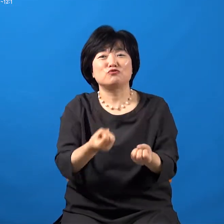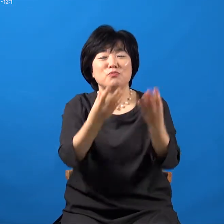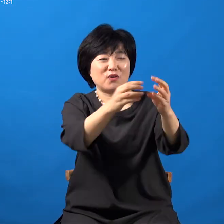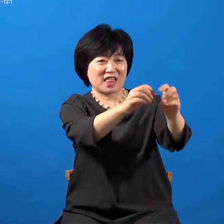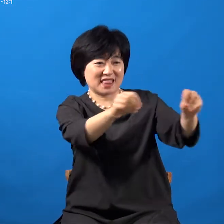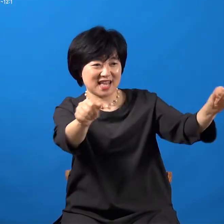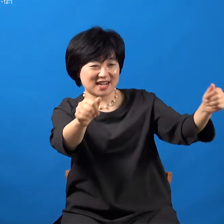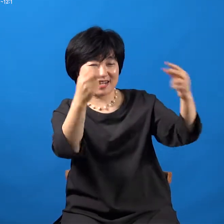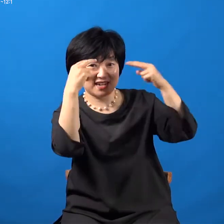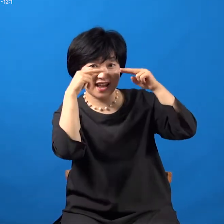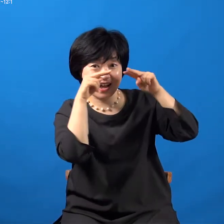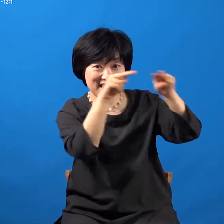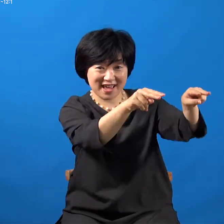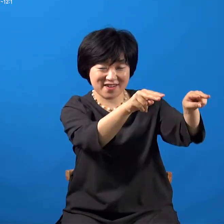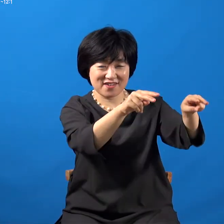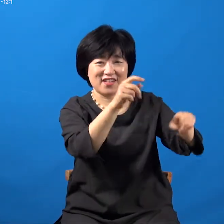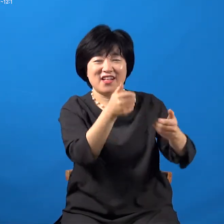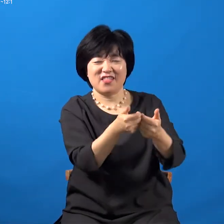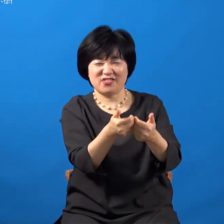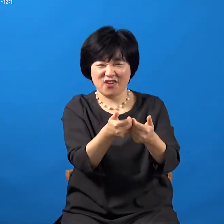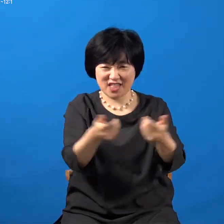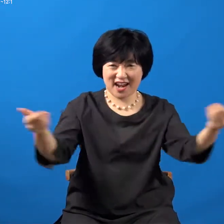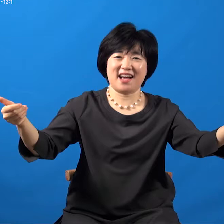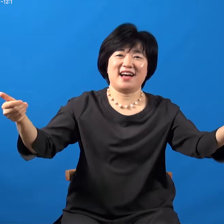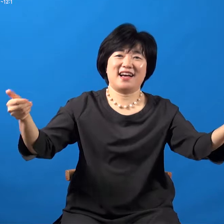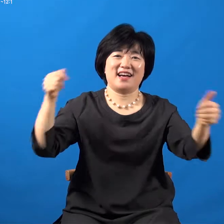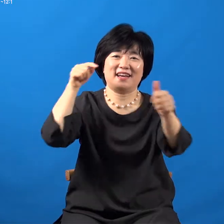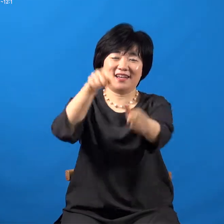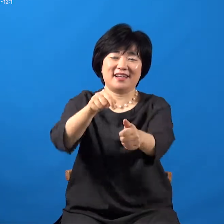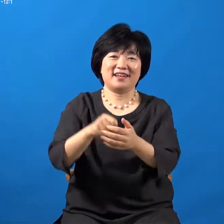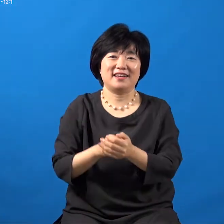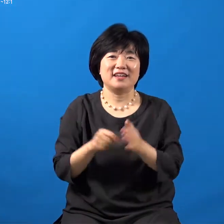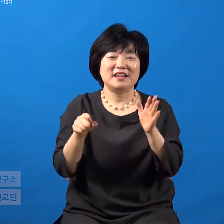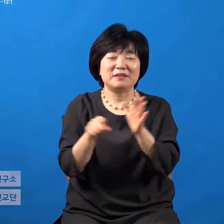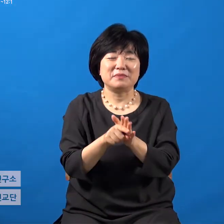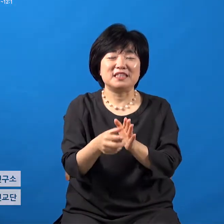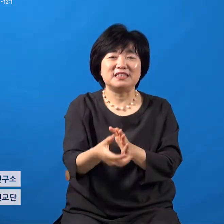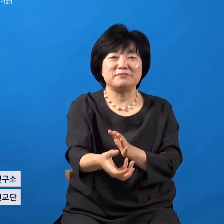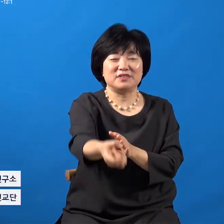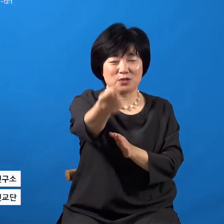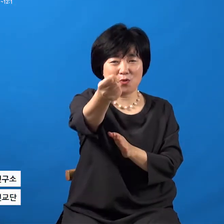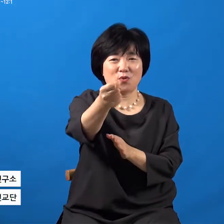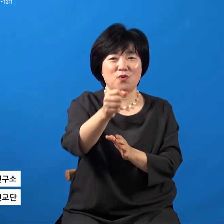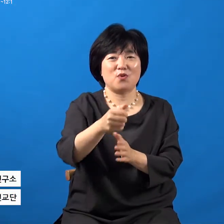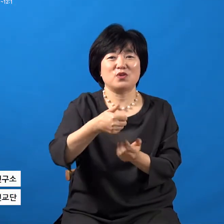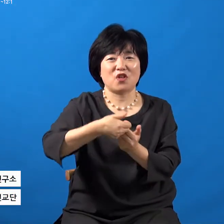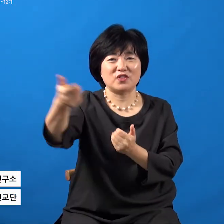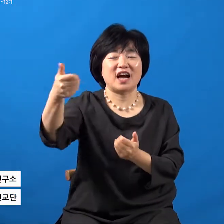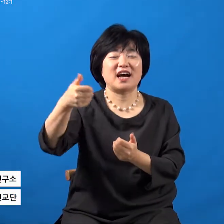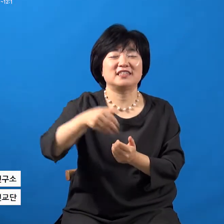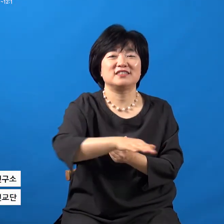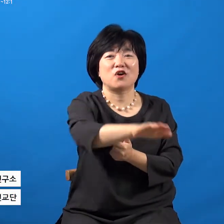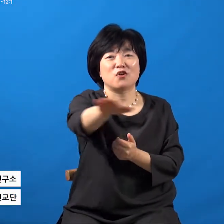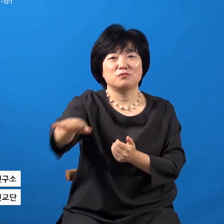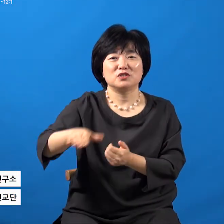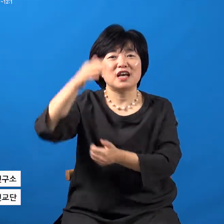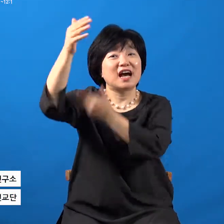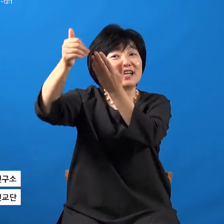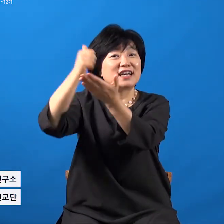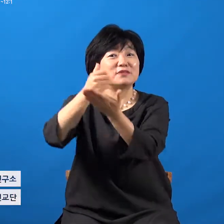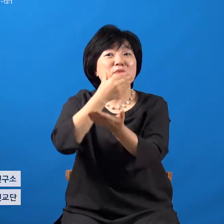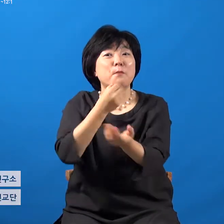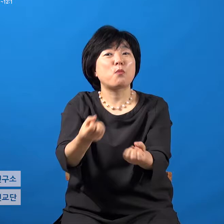향해 떠나라. 믿음으로 가는 그 삶, 하나님의 복의 근원이